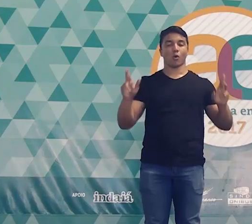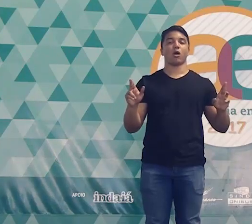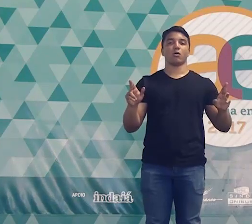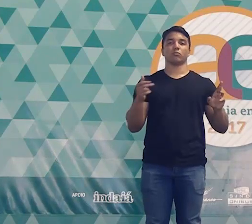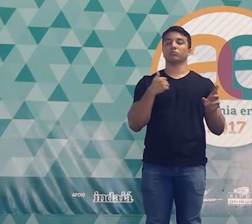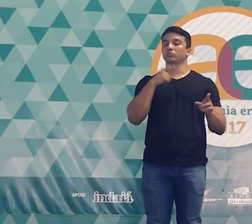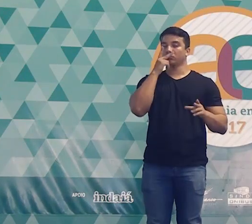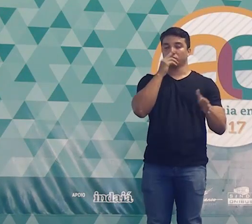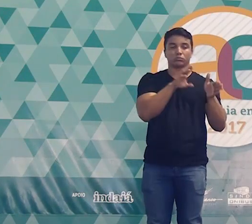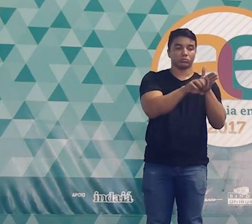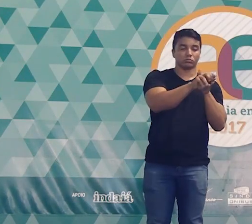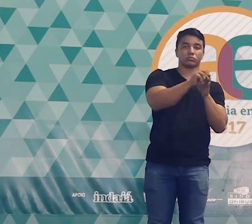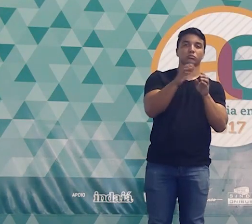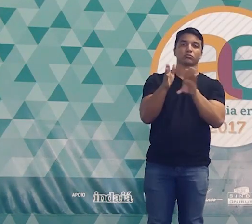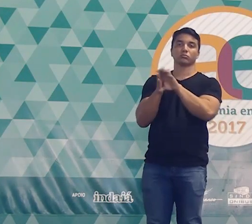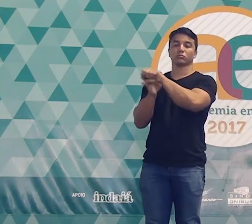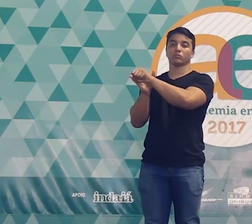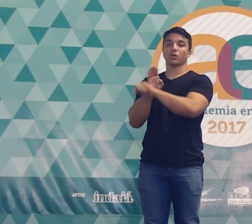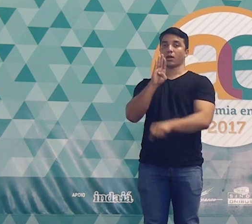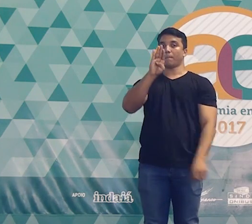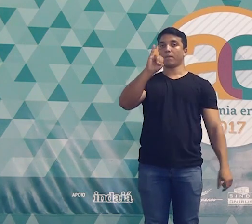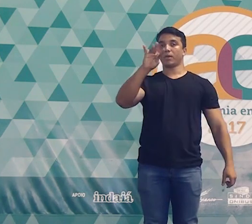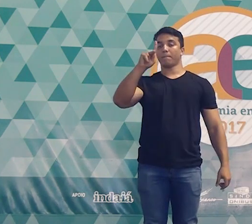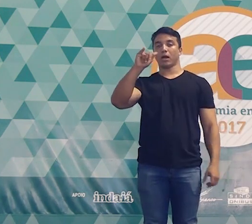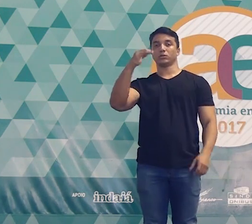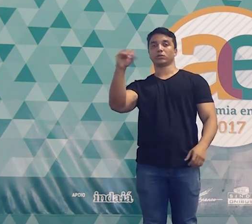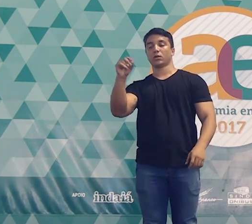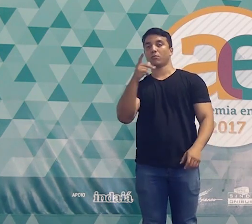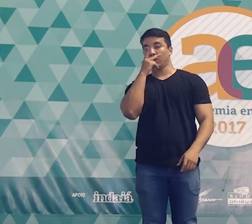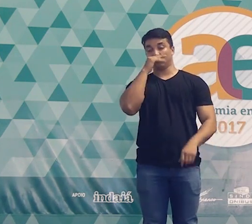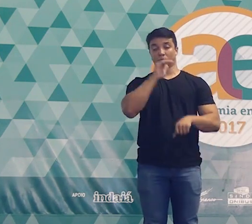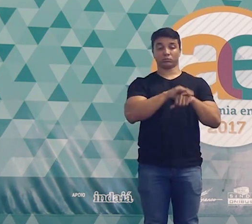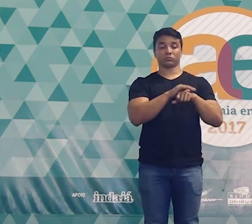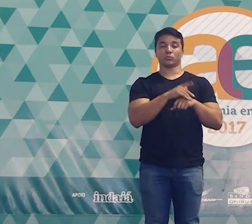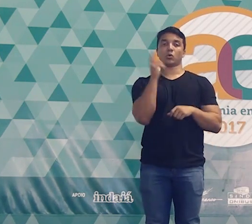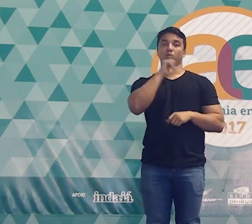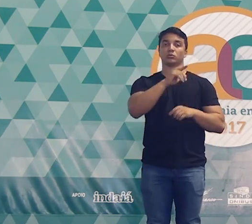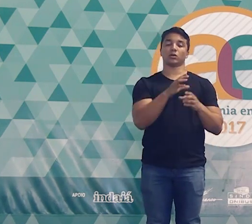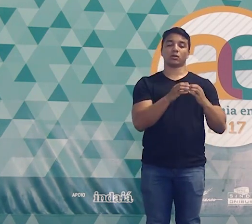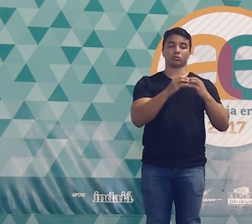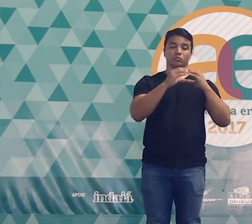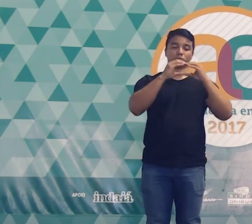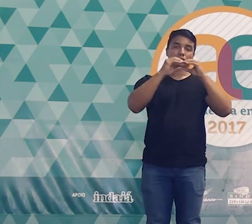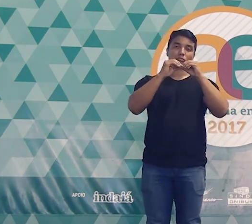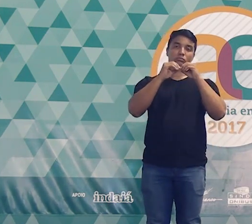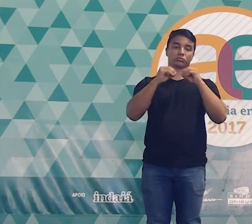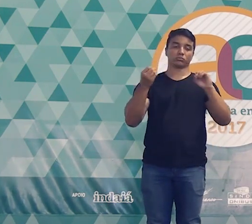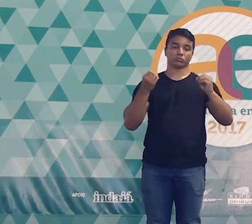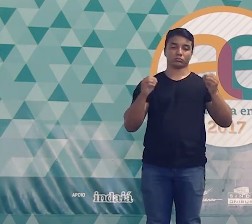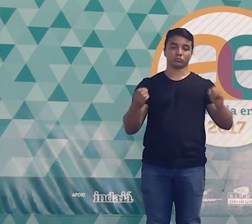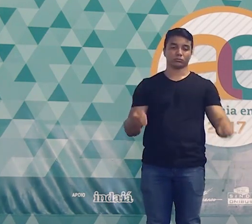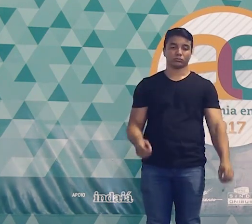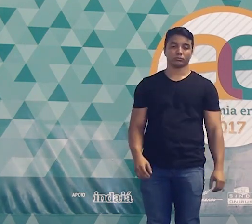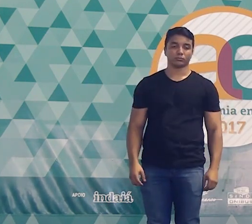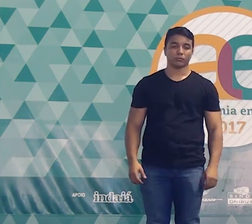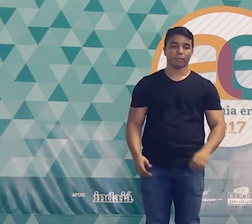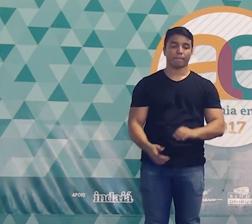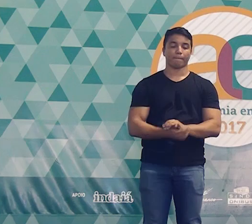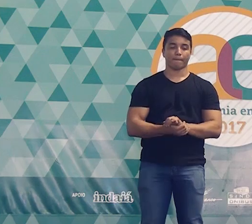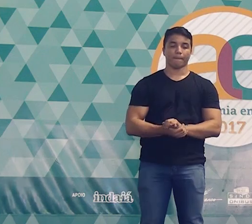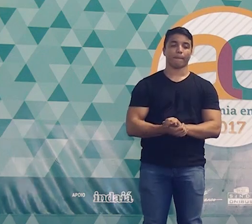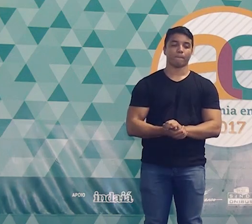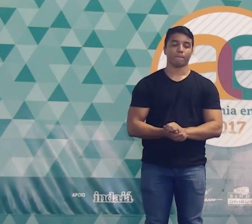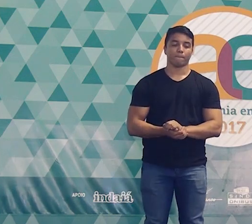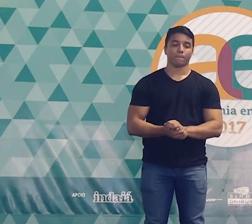pois a bipartição é um processo clonal, né? As bactérias ficam iguais, são todas iguais. Aqui, gente,